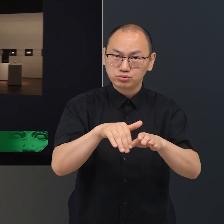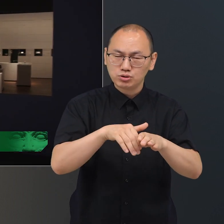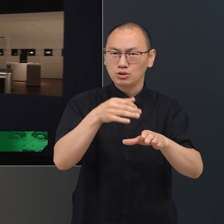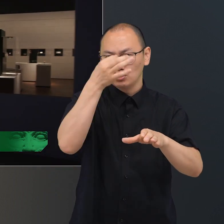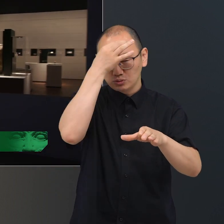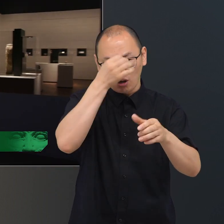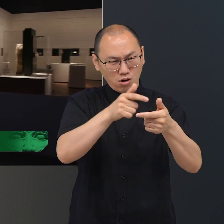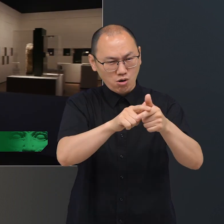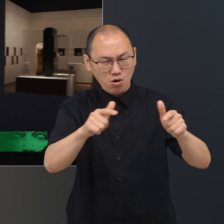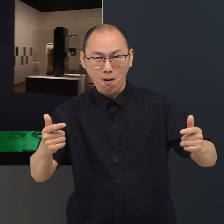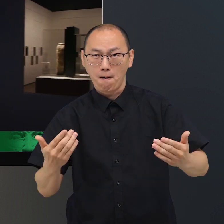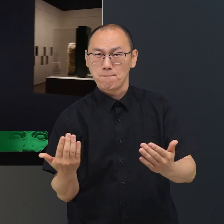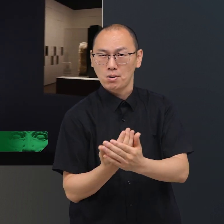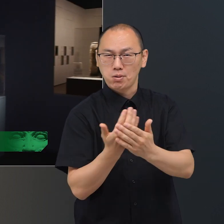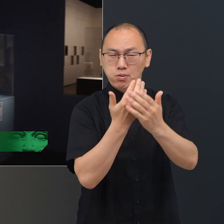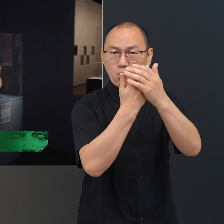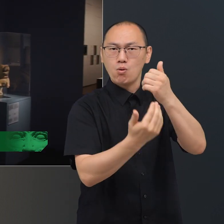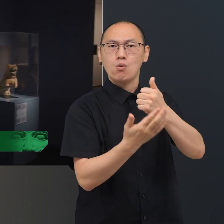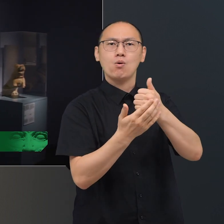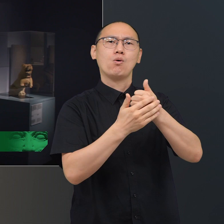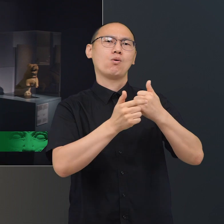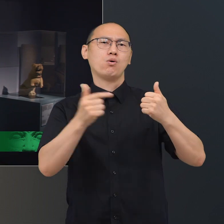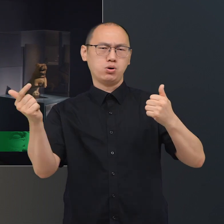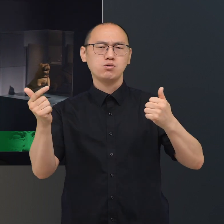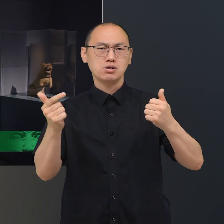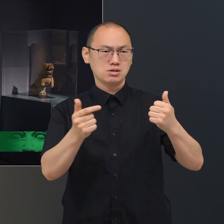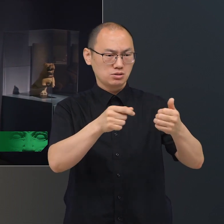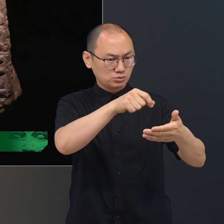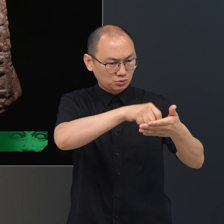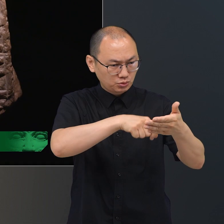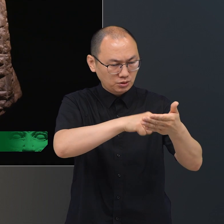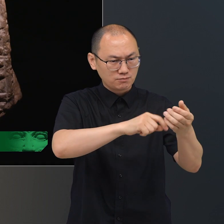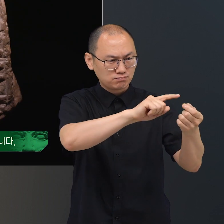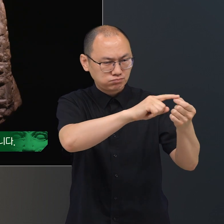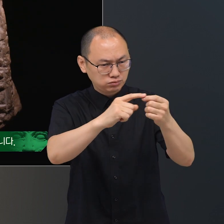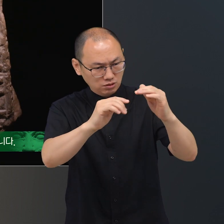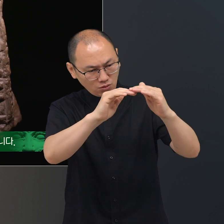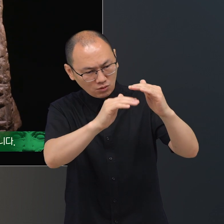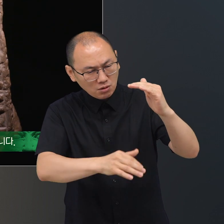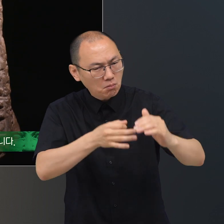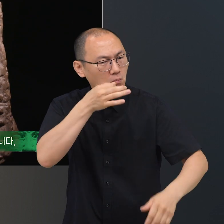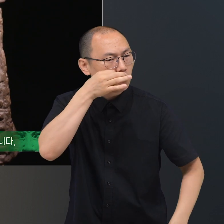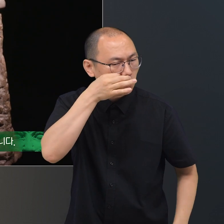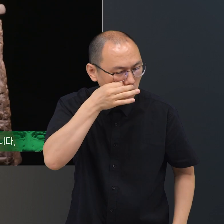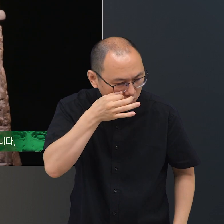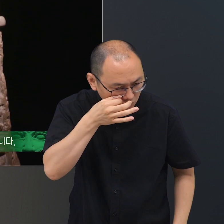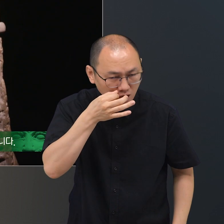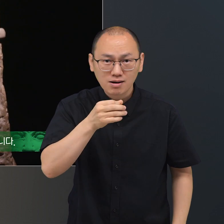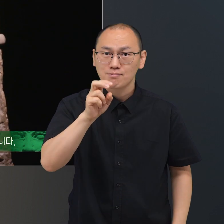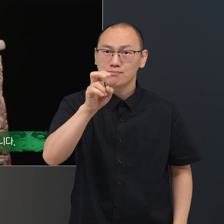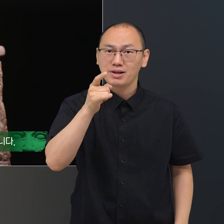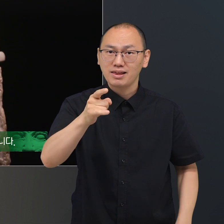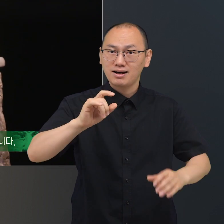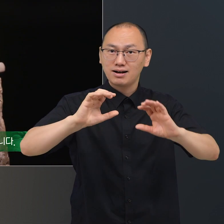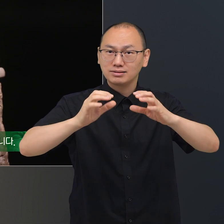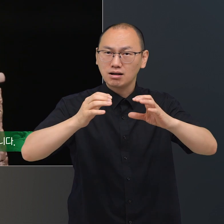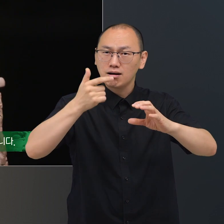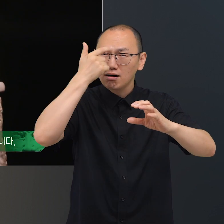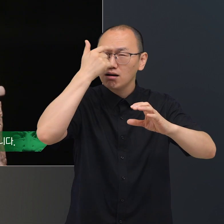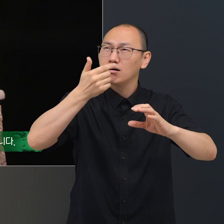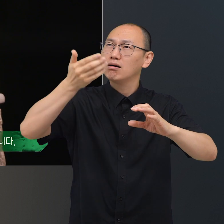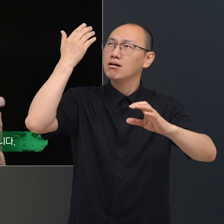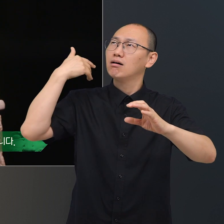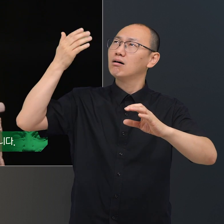혁신과 뛰어난 기술 그리고 그들이 남긴 문자를 통해서 고대 메소포타미아 문명의 가치를 엿볼 수 있는